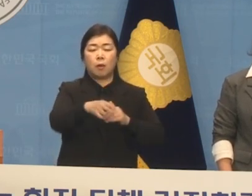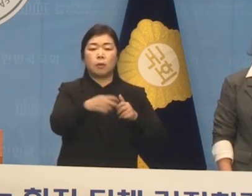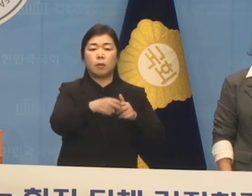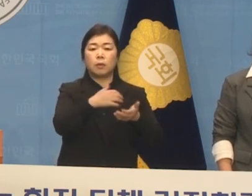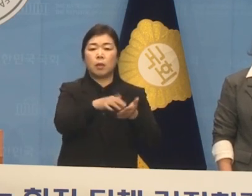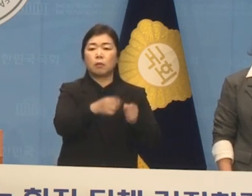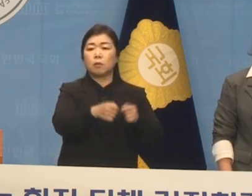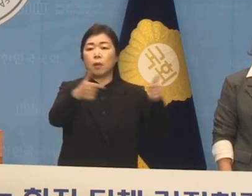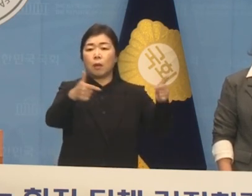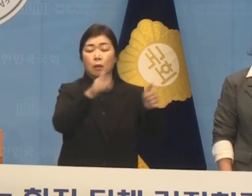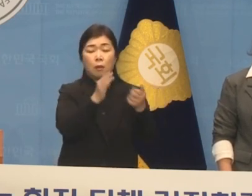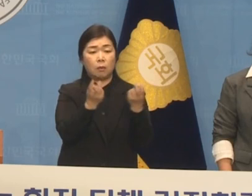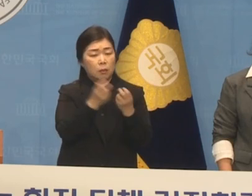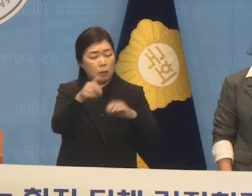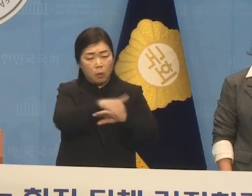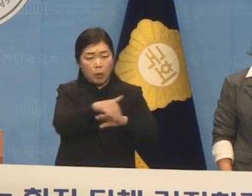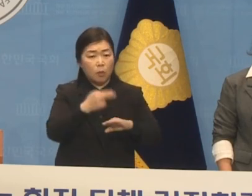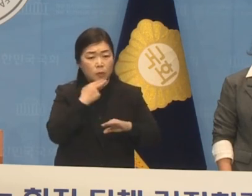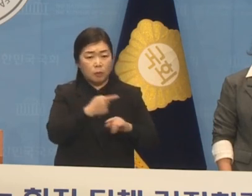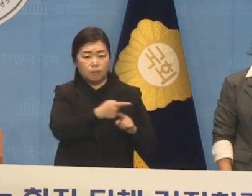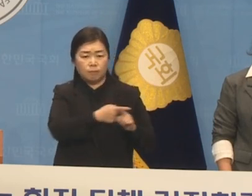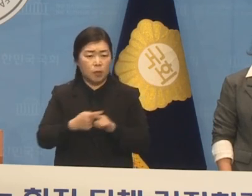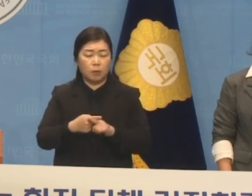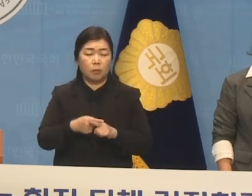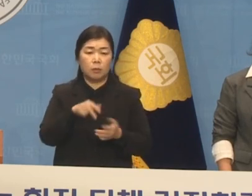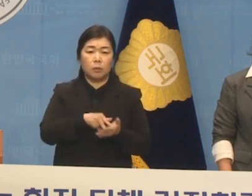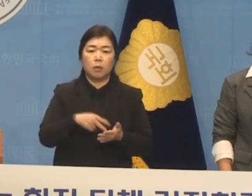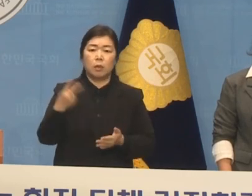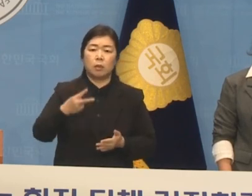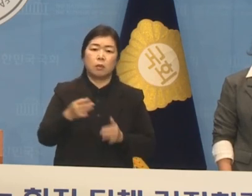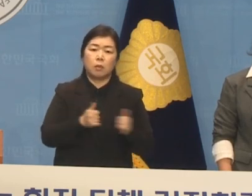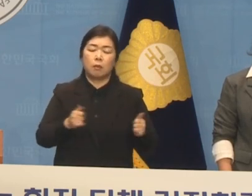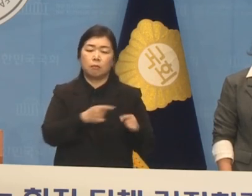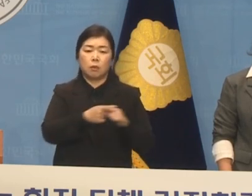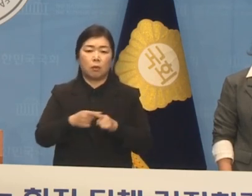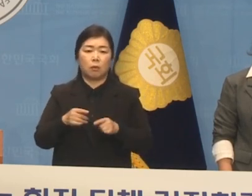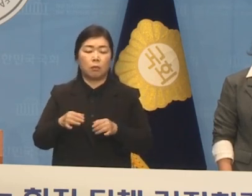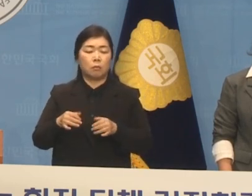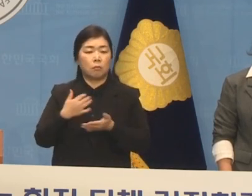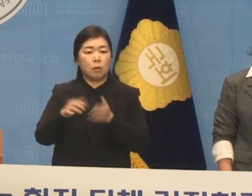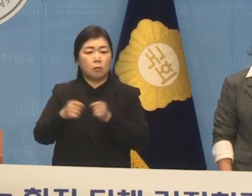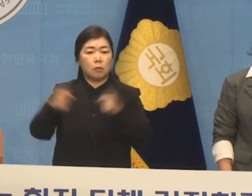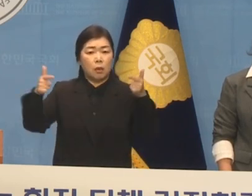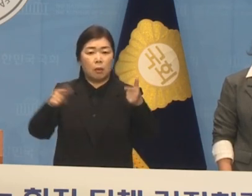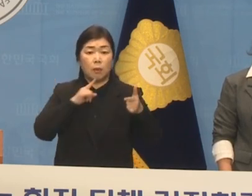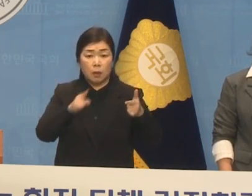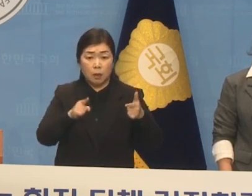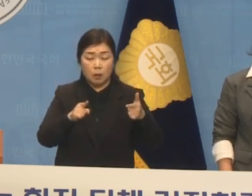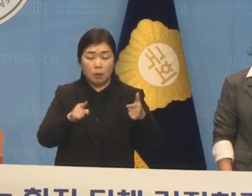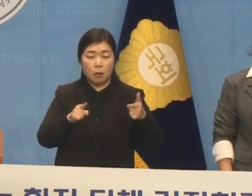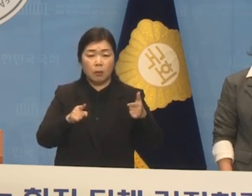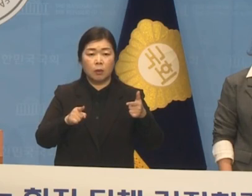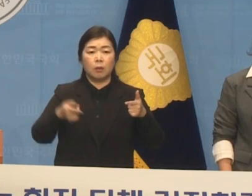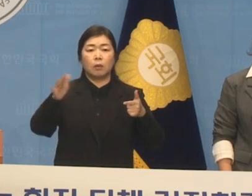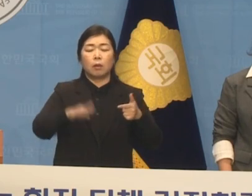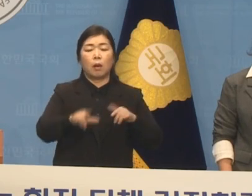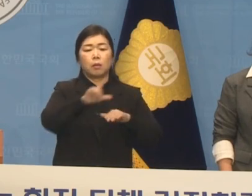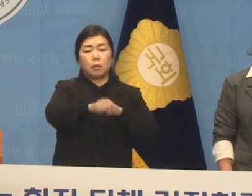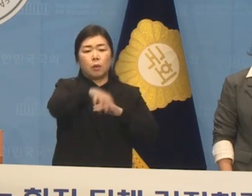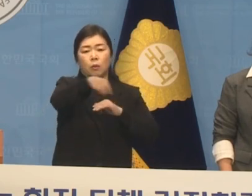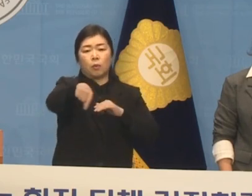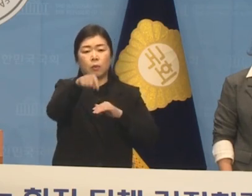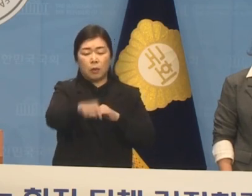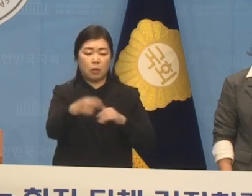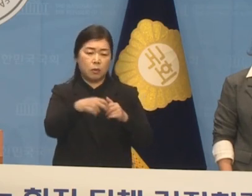증원 방안 없는 일방적 2,000명 증원안으로는 지역의료 붕괴와 필수의료